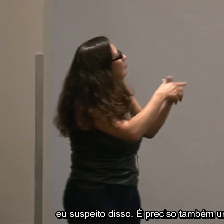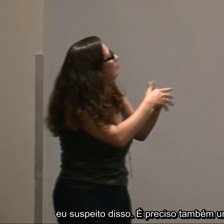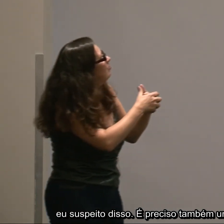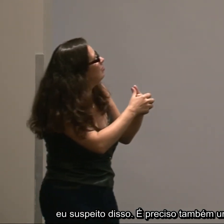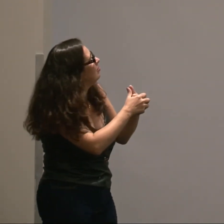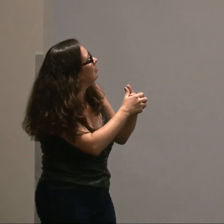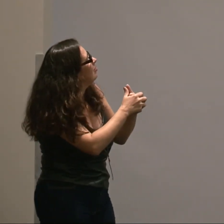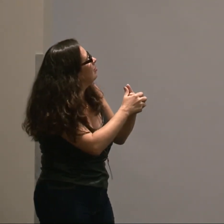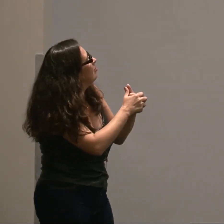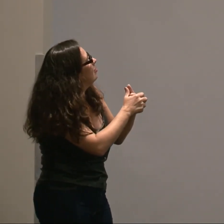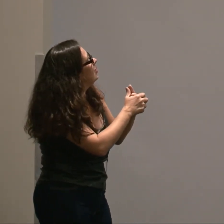pesquisa